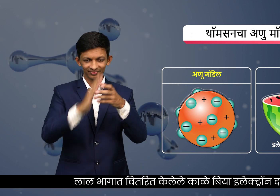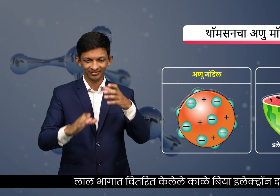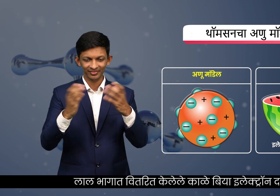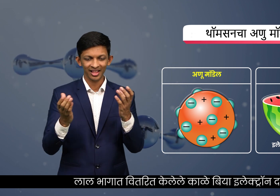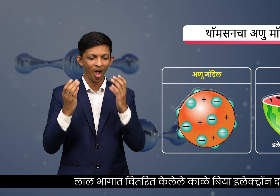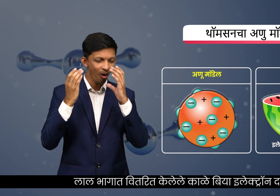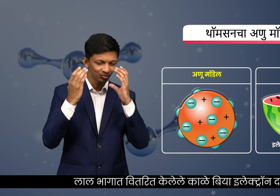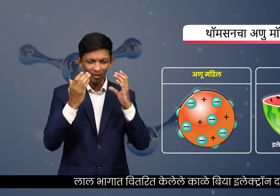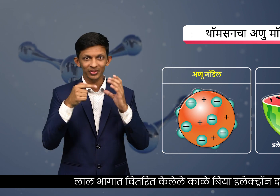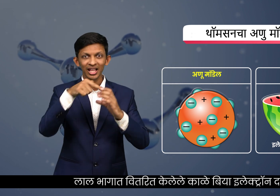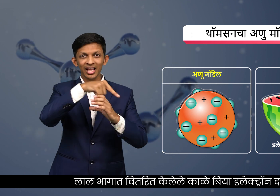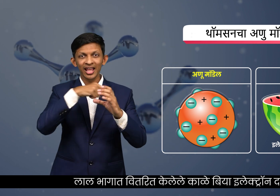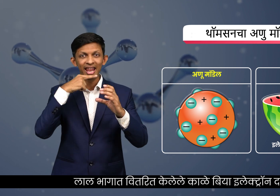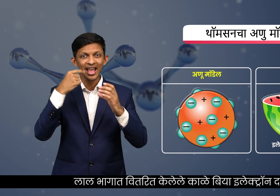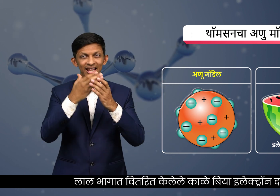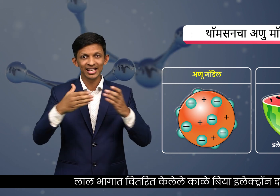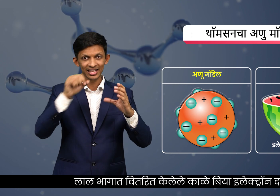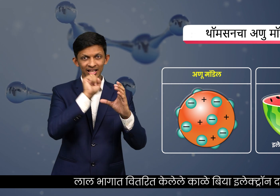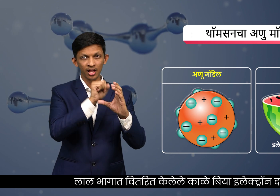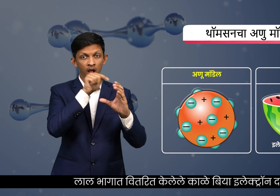केलेले काळे बिया इलेक्ट्रॉन दर्शवतात.